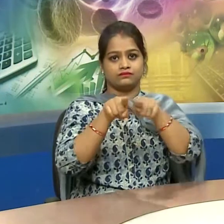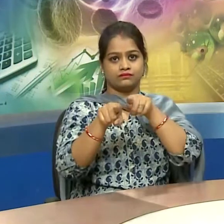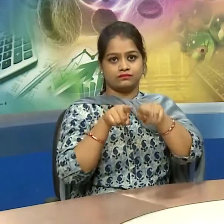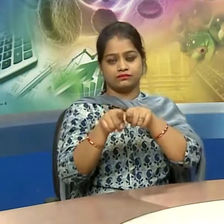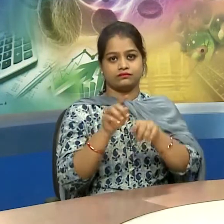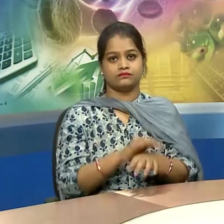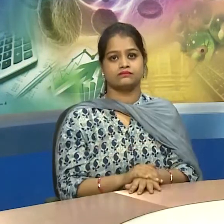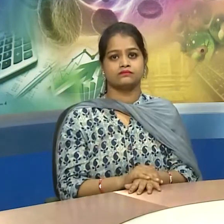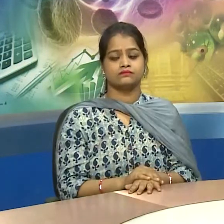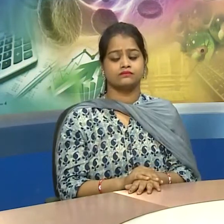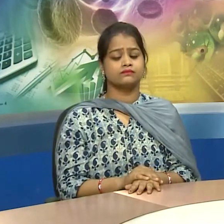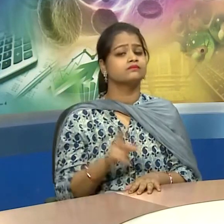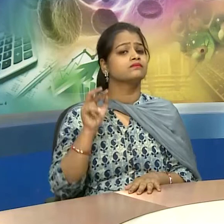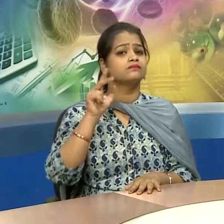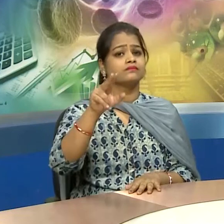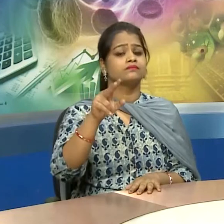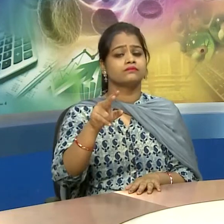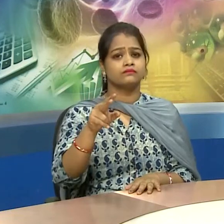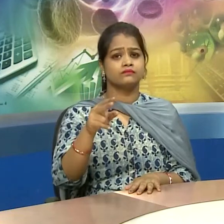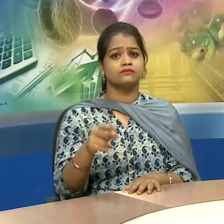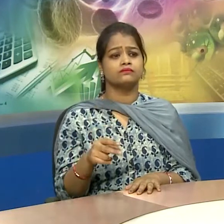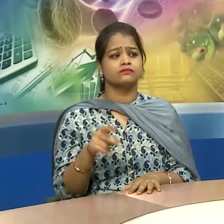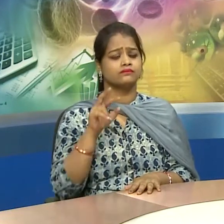क्या संदेश देने की कोशिश की गई है?